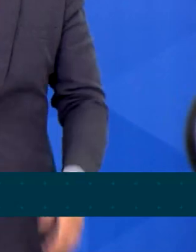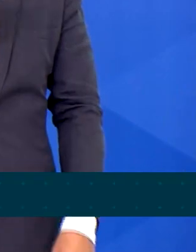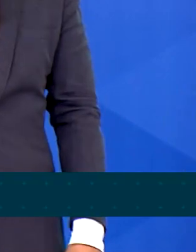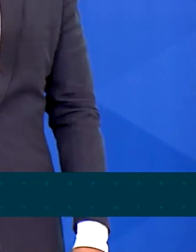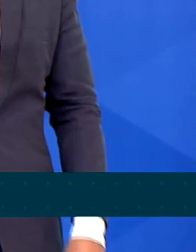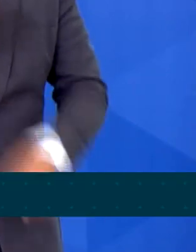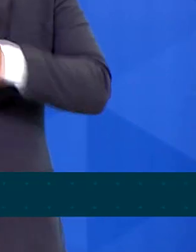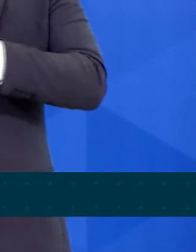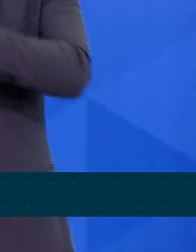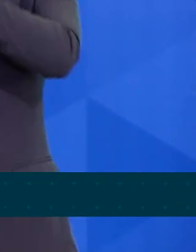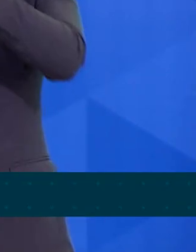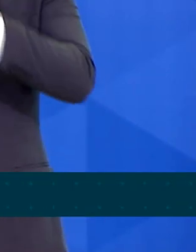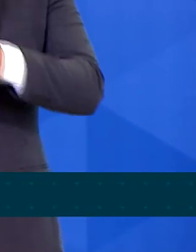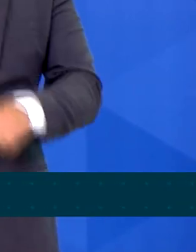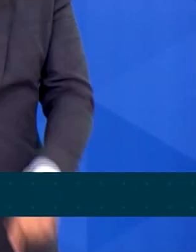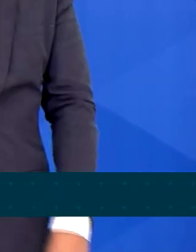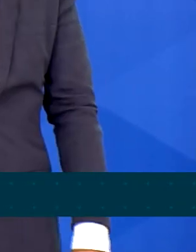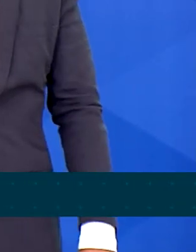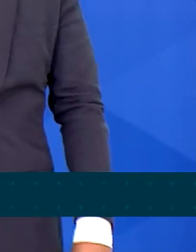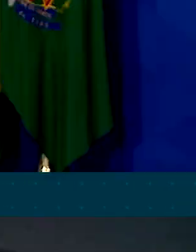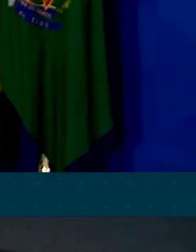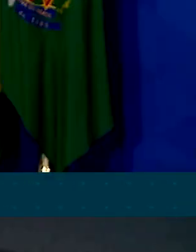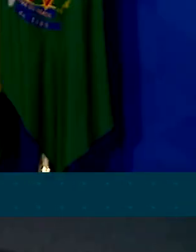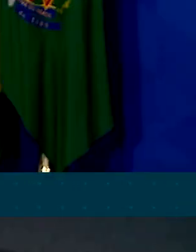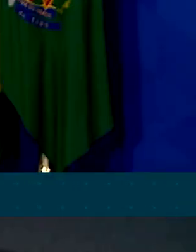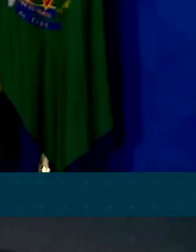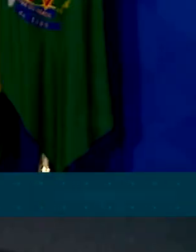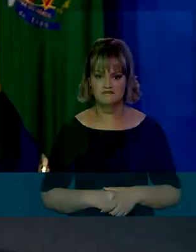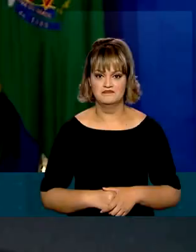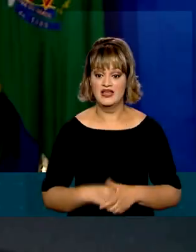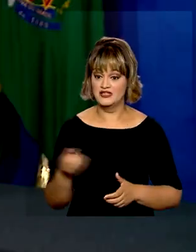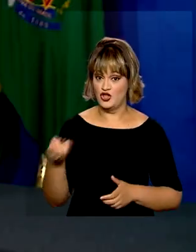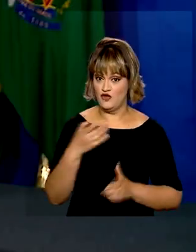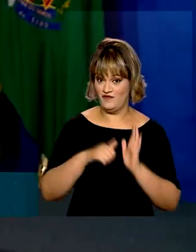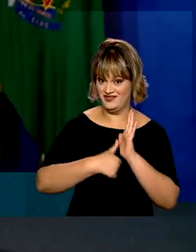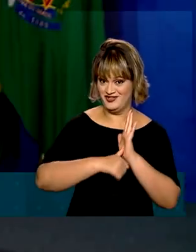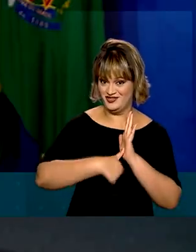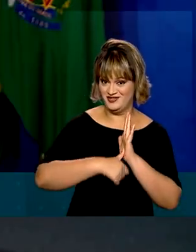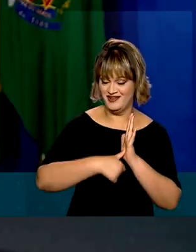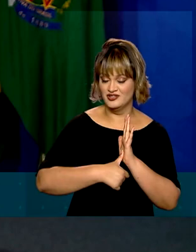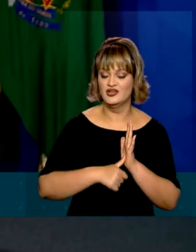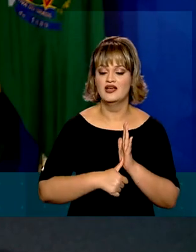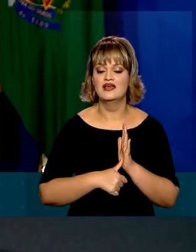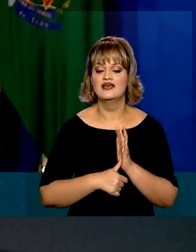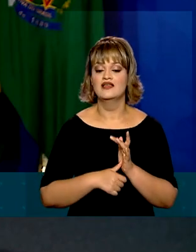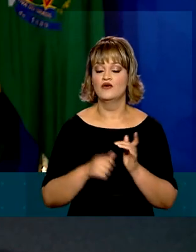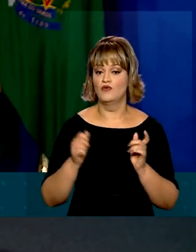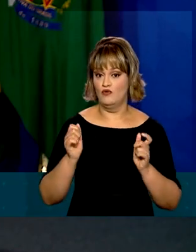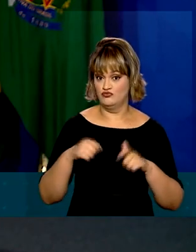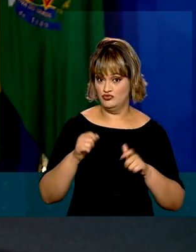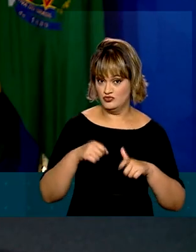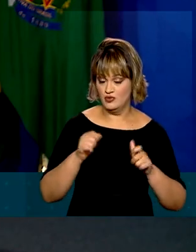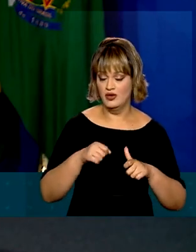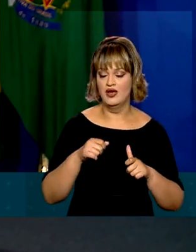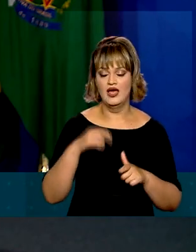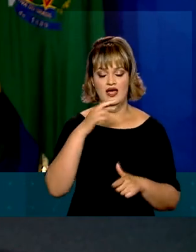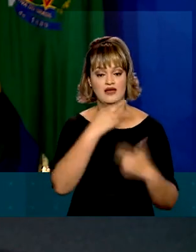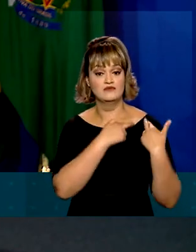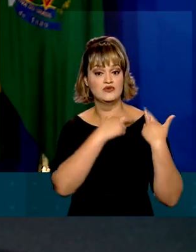Federal, cada um com a sua carteira. Isso vai acabar. A emissão das carteiras de identidade permanece sob a